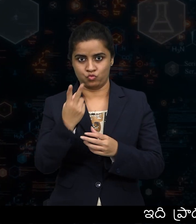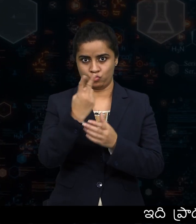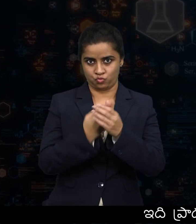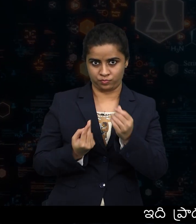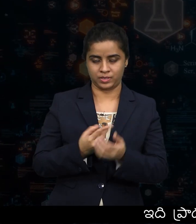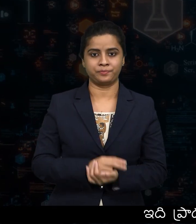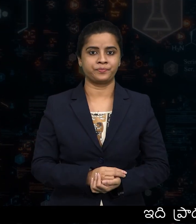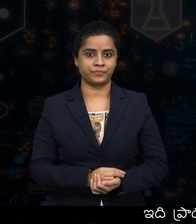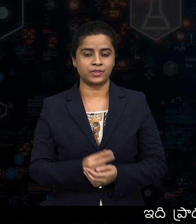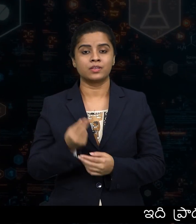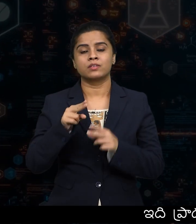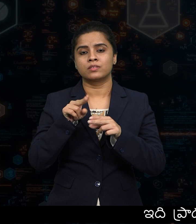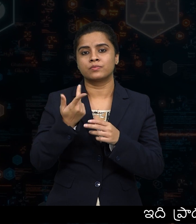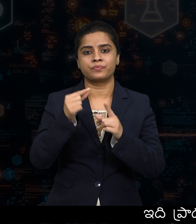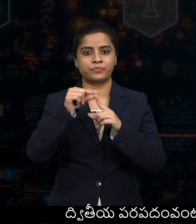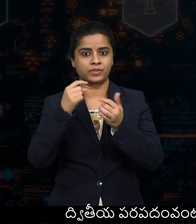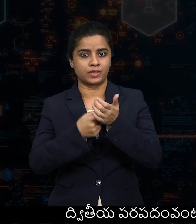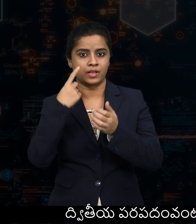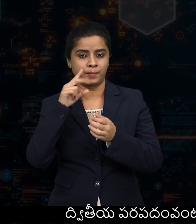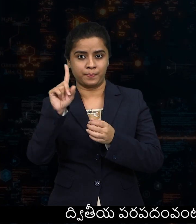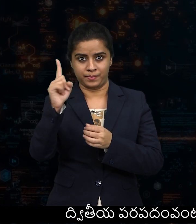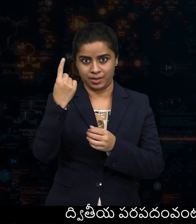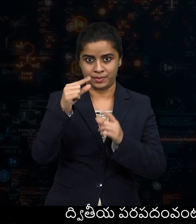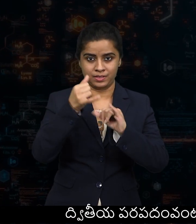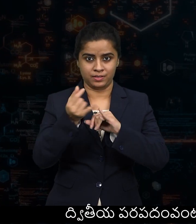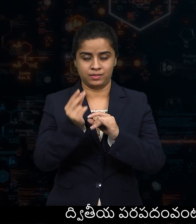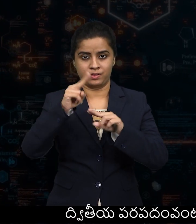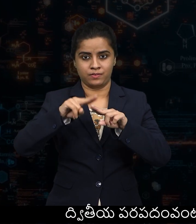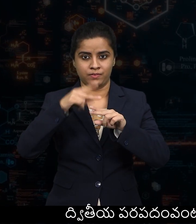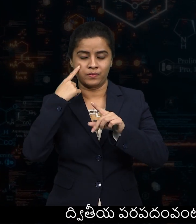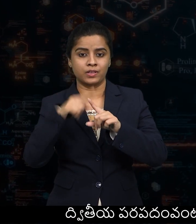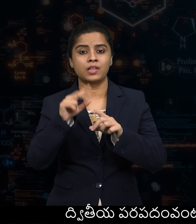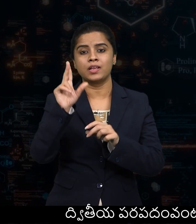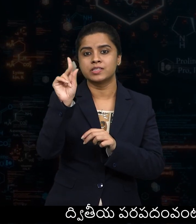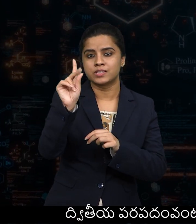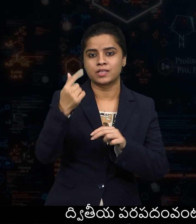ఇది ప్రాథమిక పరపదం మరియు ద్వితీయ పరపదం వంటి 2 భాగాలుగా విభజింపబడింది.